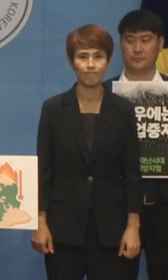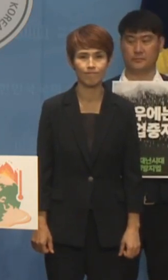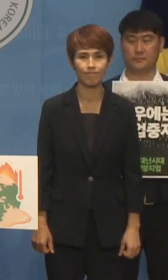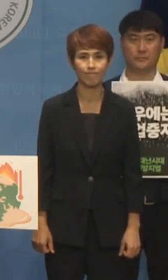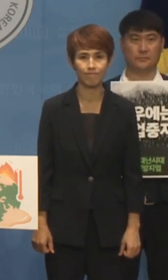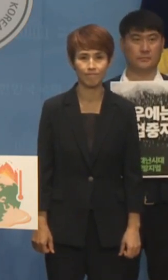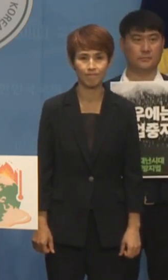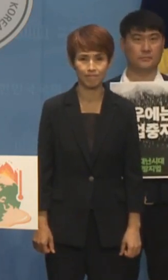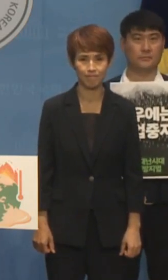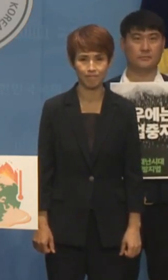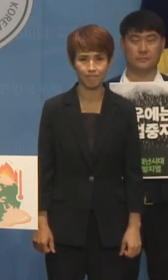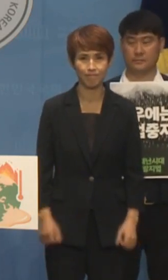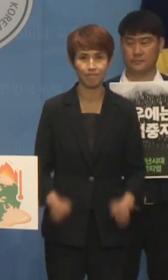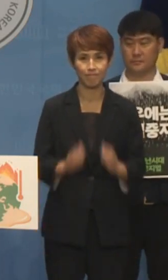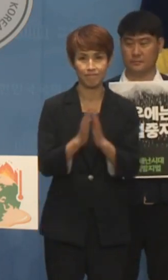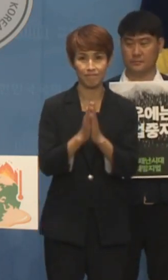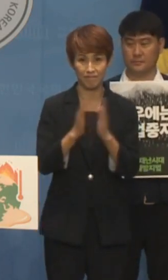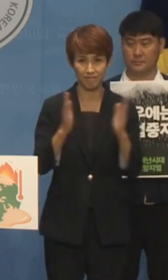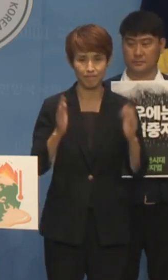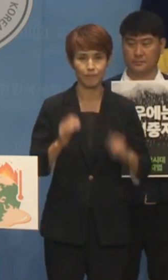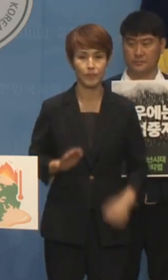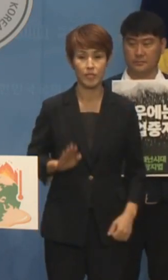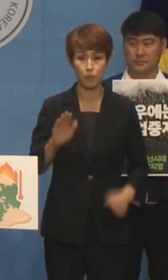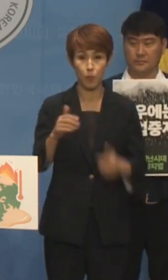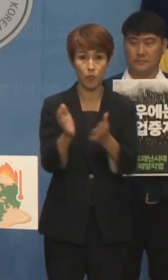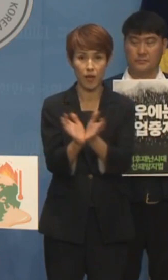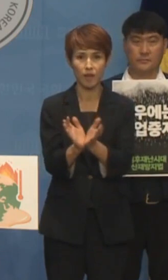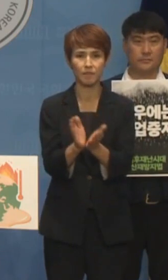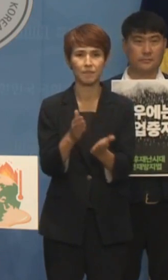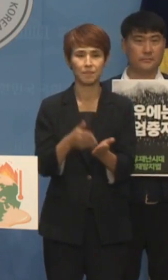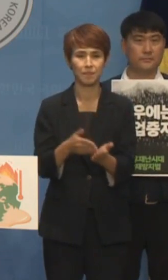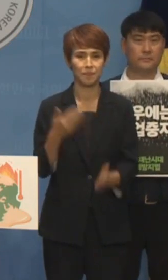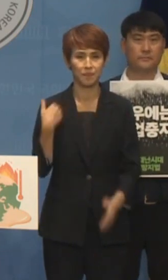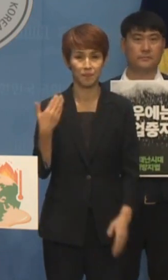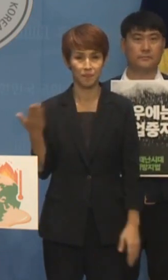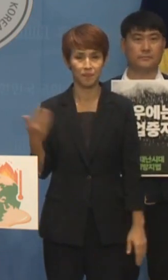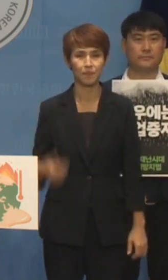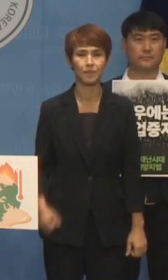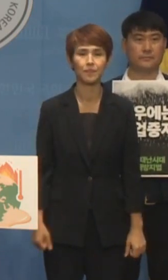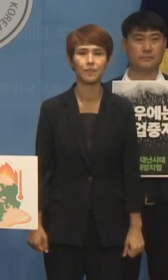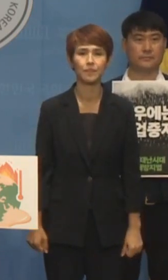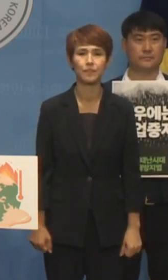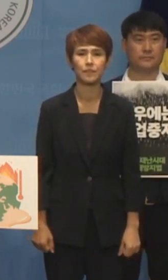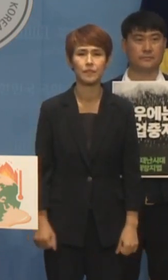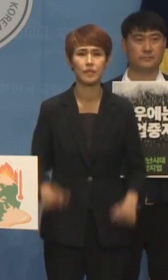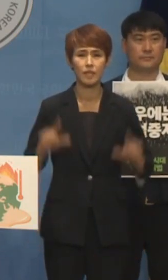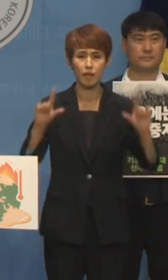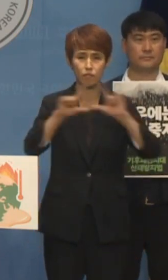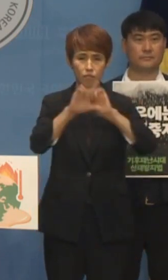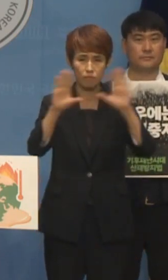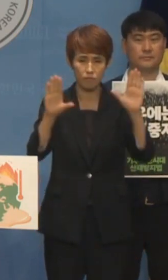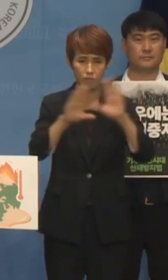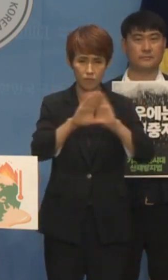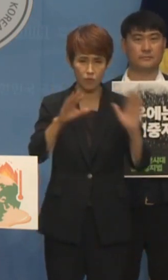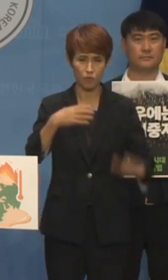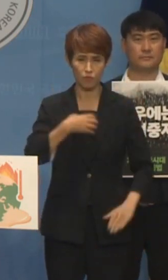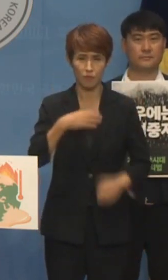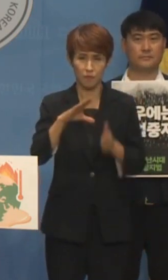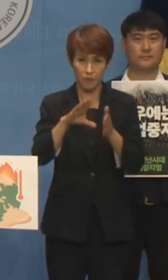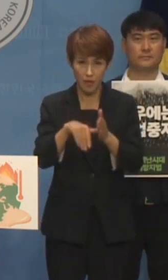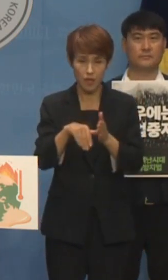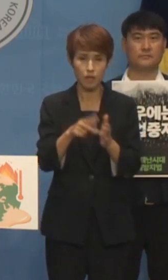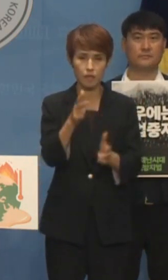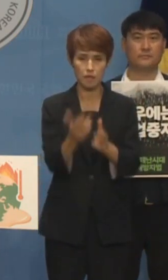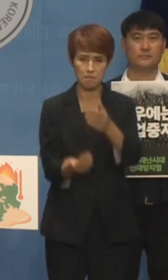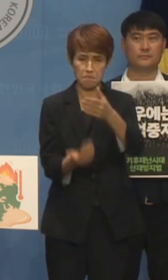예, 기자회견 시작하도록 하겠습니다. 진보당 정혜경입니다. 예, 기후재난시대